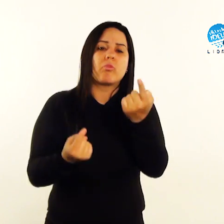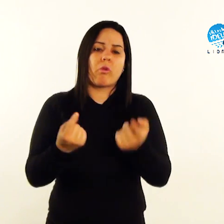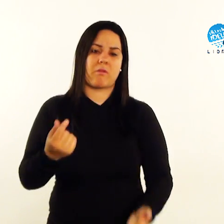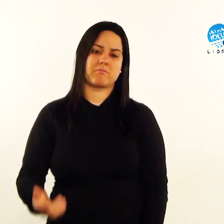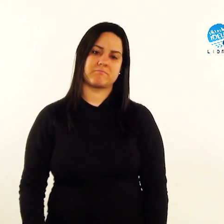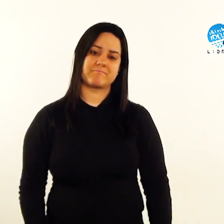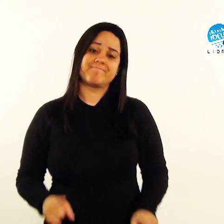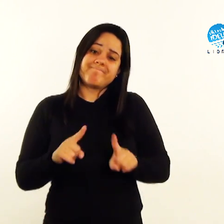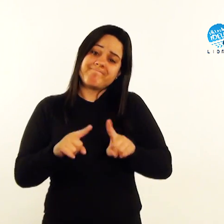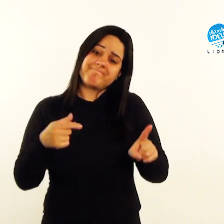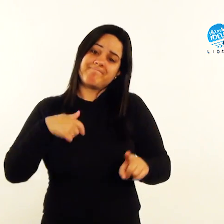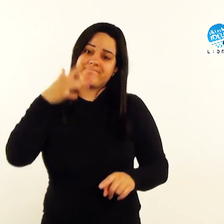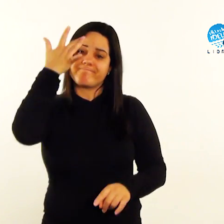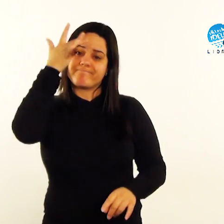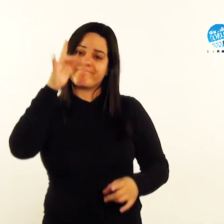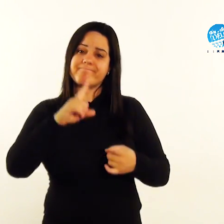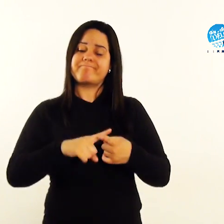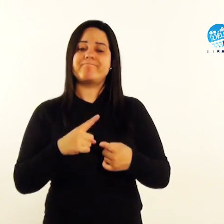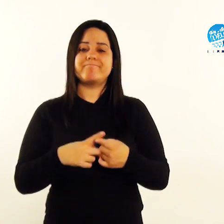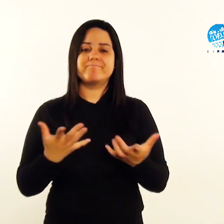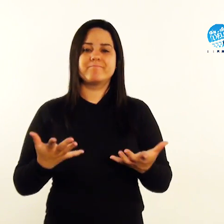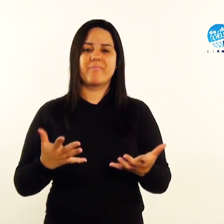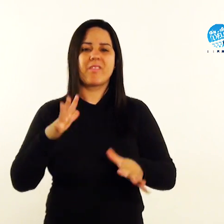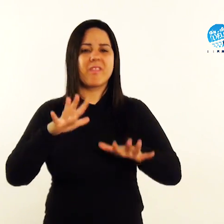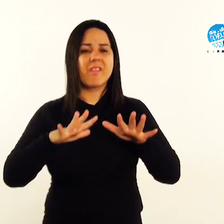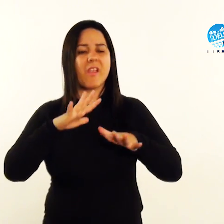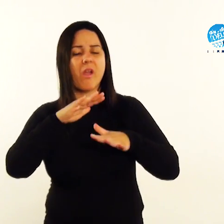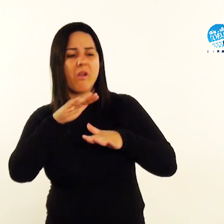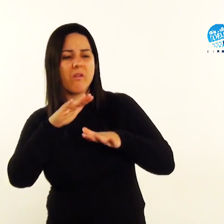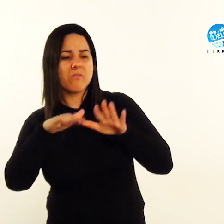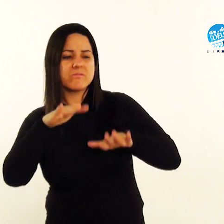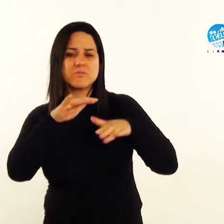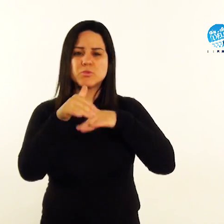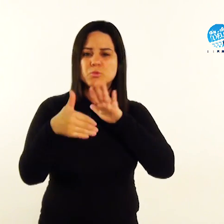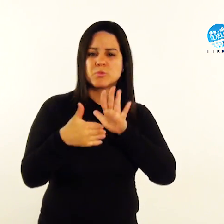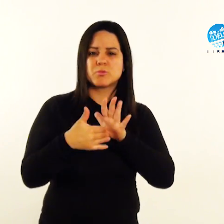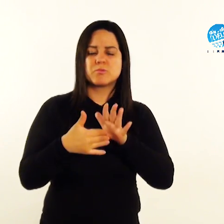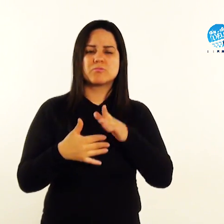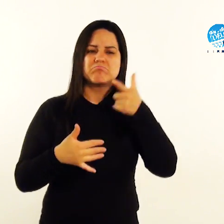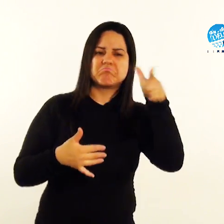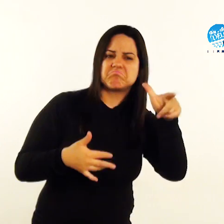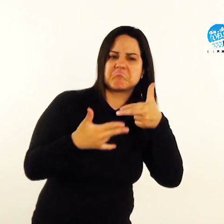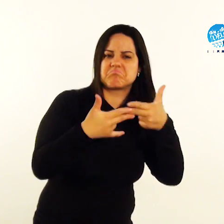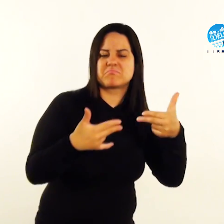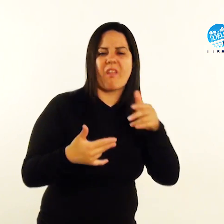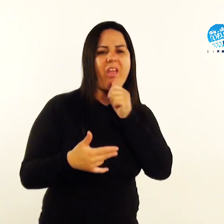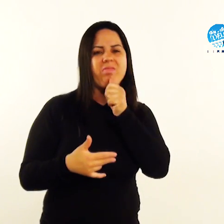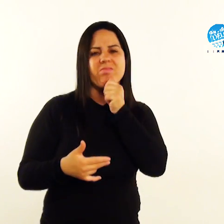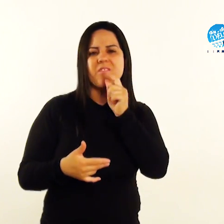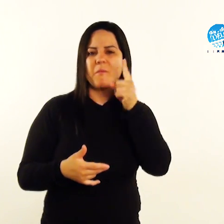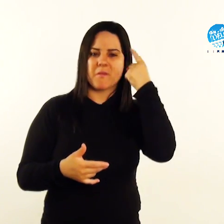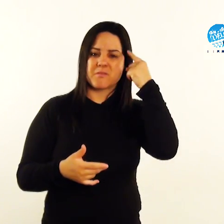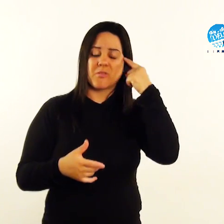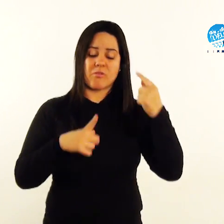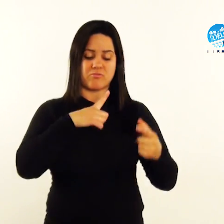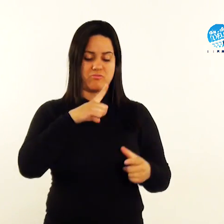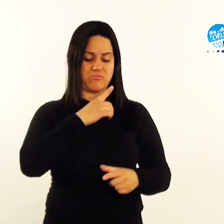sei, sabe por quê? Porque talvez tudo isso e mais alguma coisa que a gente não foi capaz de pensar tivesse no coração de